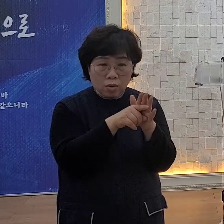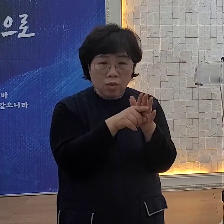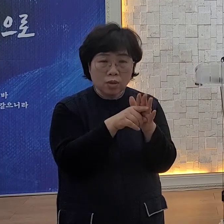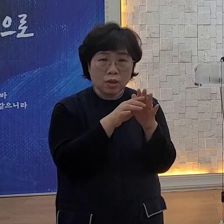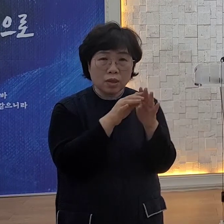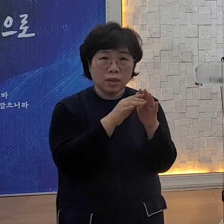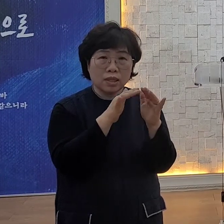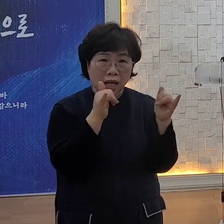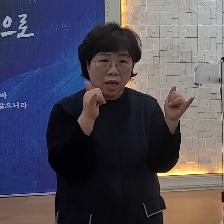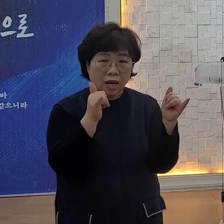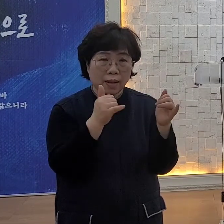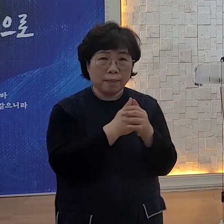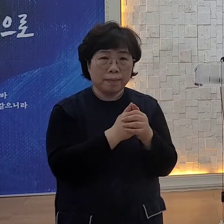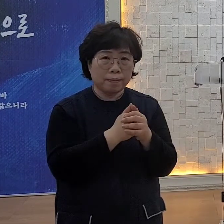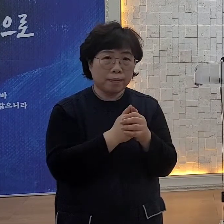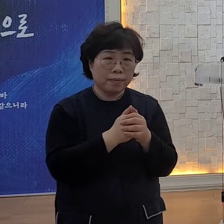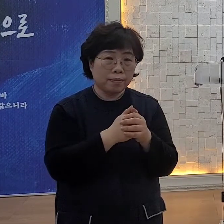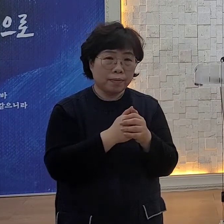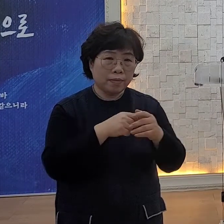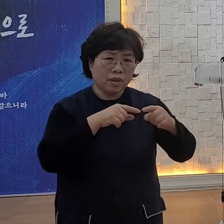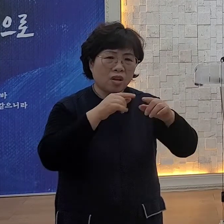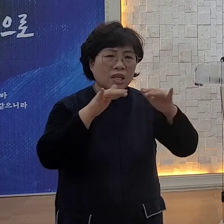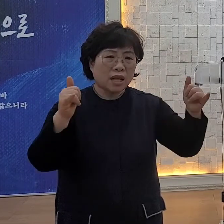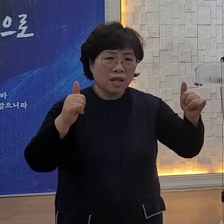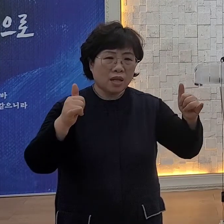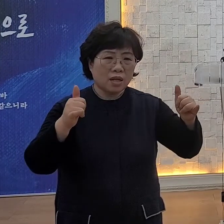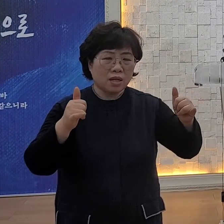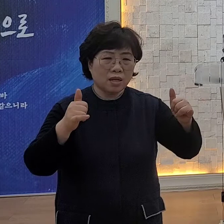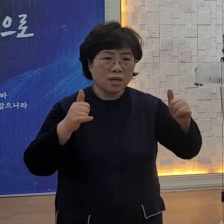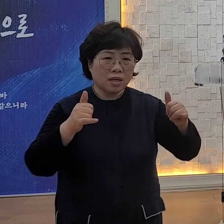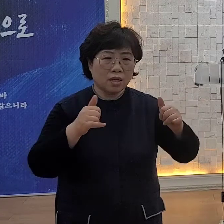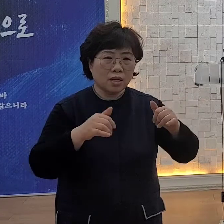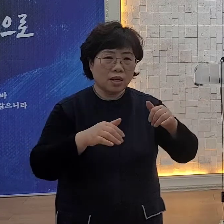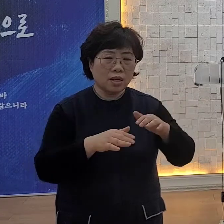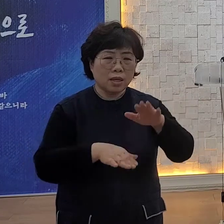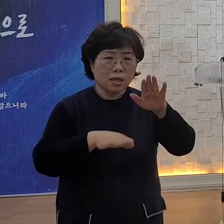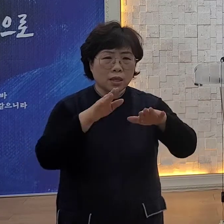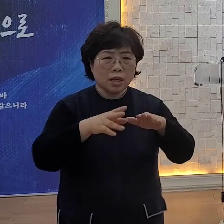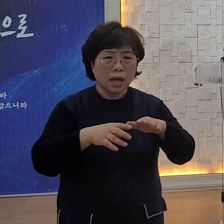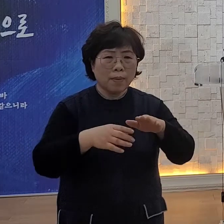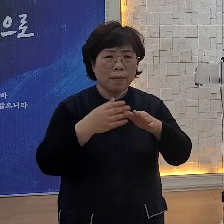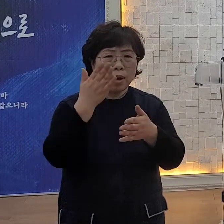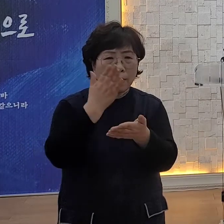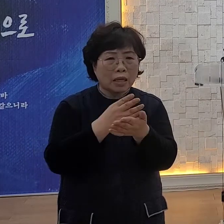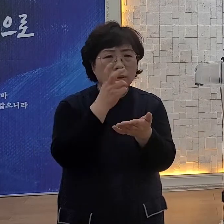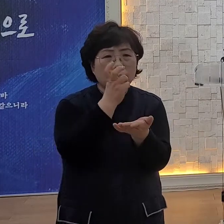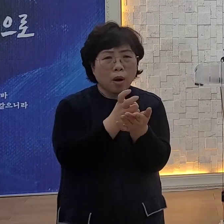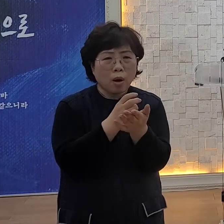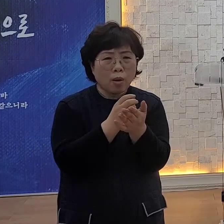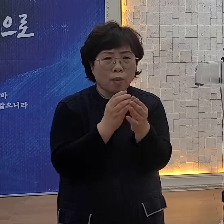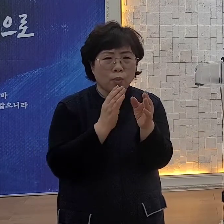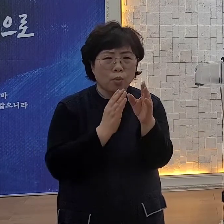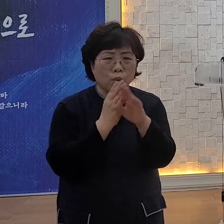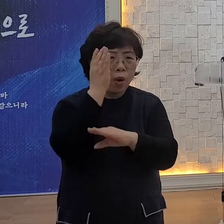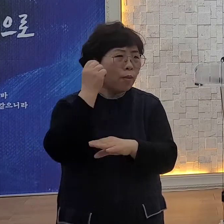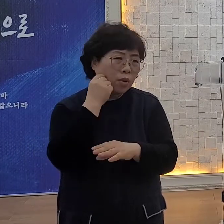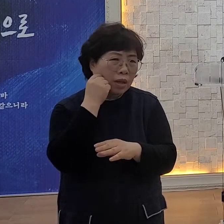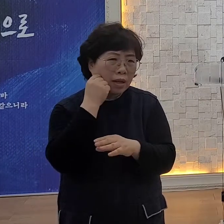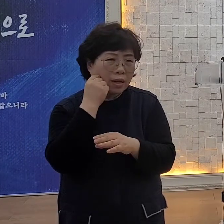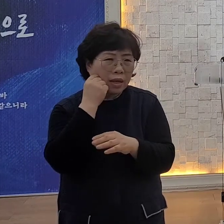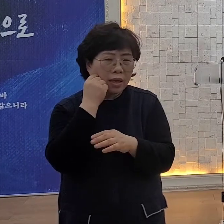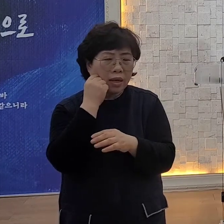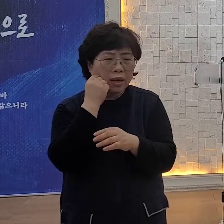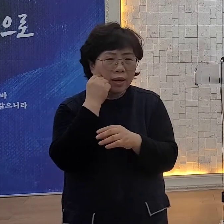관련법이나 차별금지법이 제정이 안 되도록 얼마나 노력하는지 제가 지지난주에도 우리 부산에 있는 어느 교장선생님한테